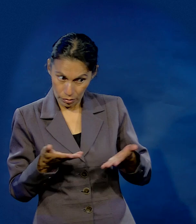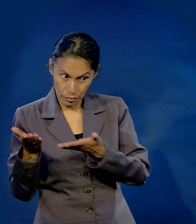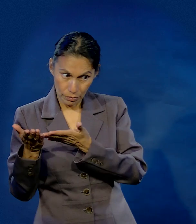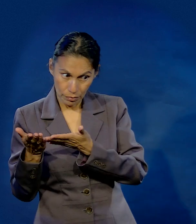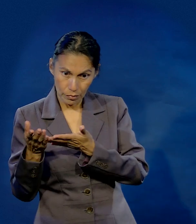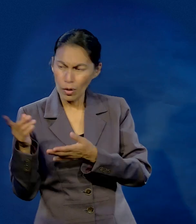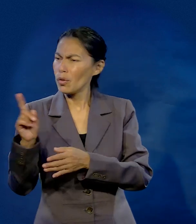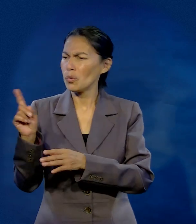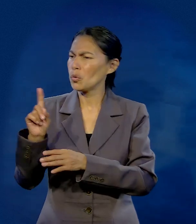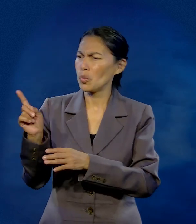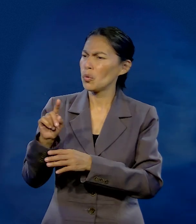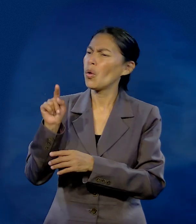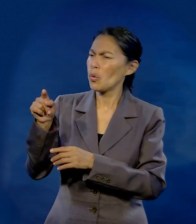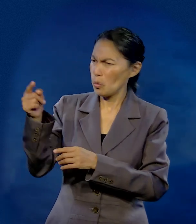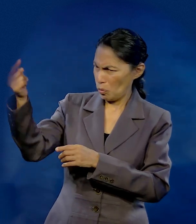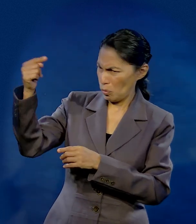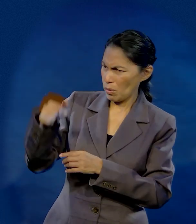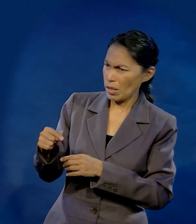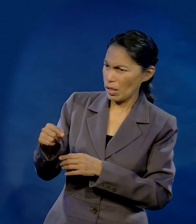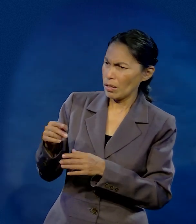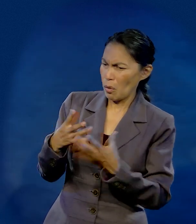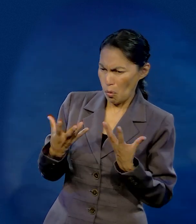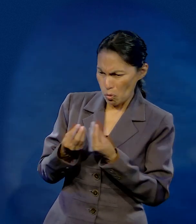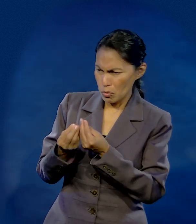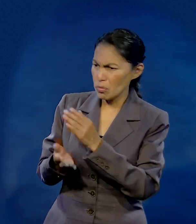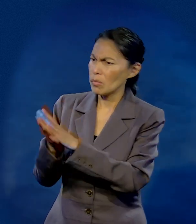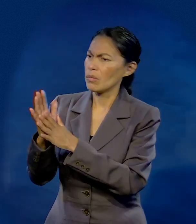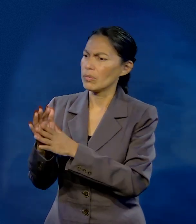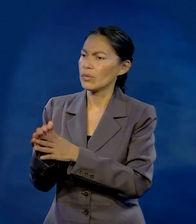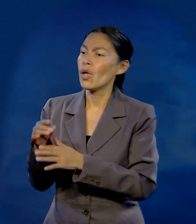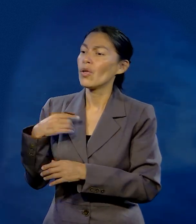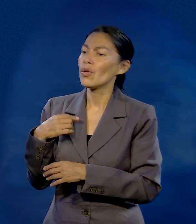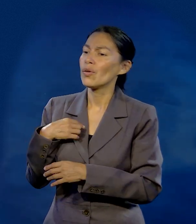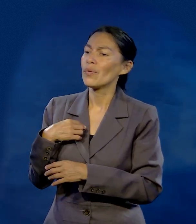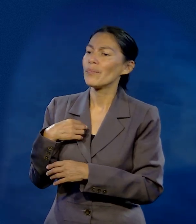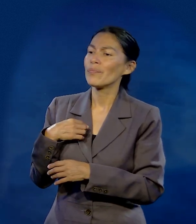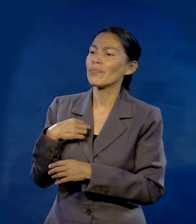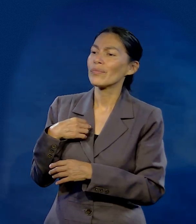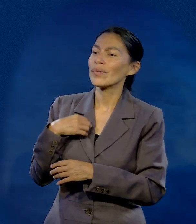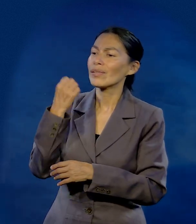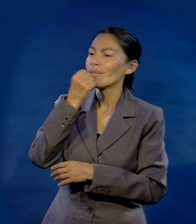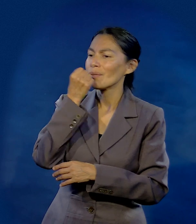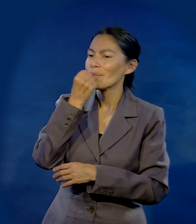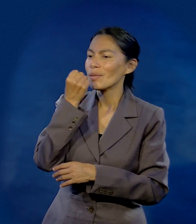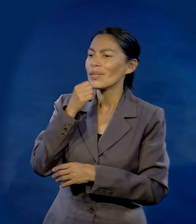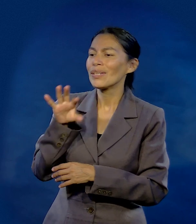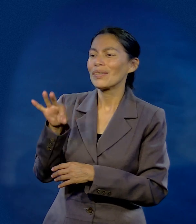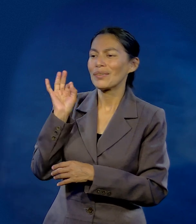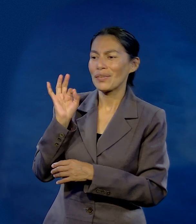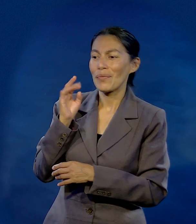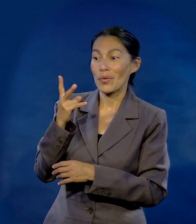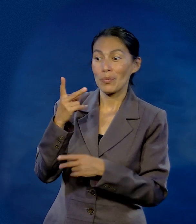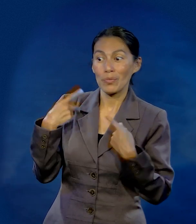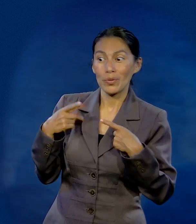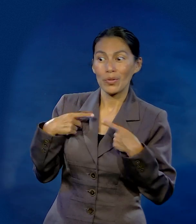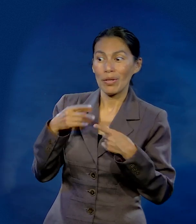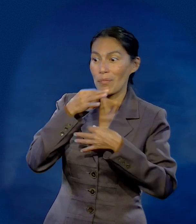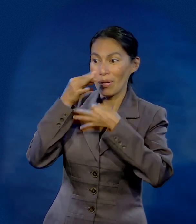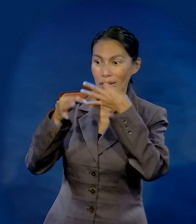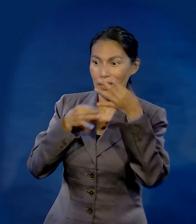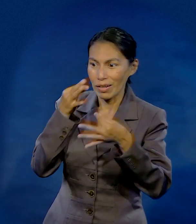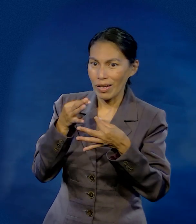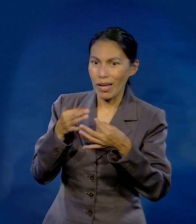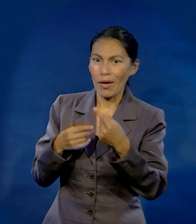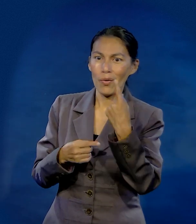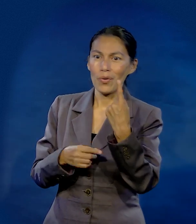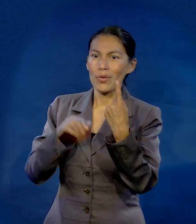pero fue básico y quiere que oremos hoy oramos sí venís todo fue de pie ni siquiera se sentó cuando oramos